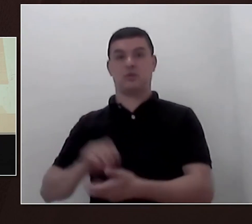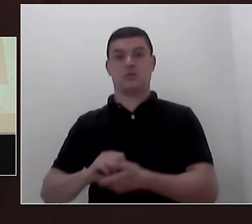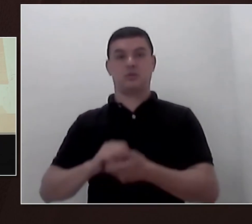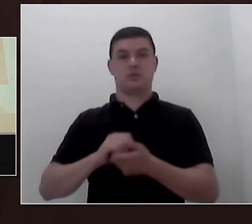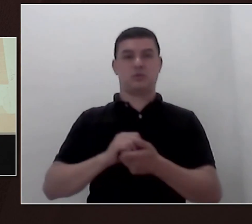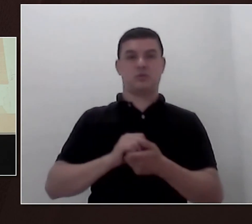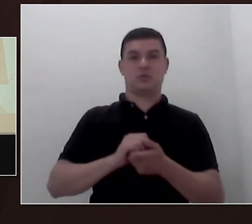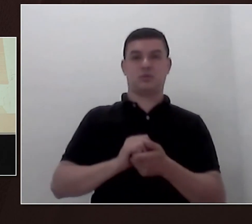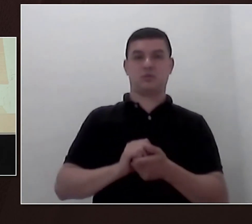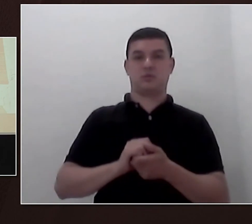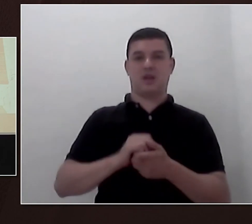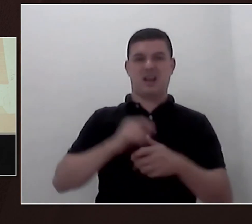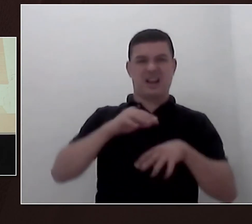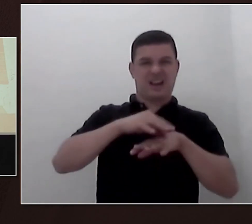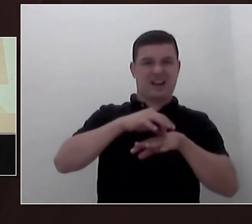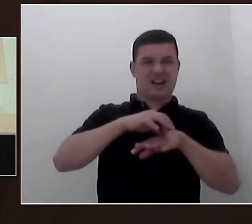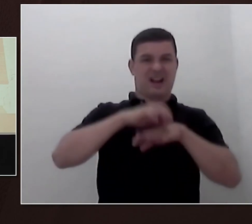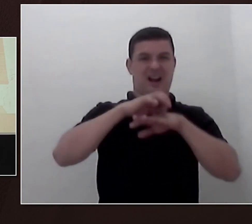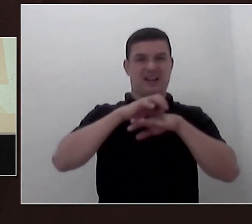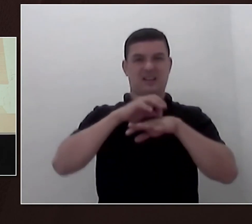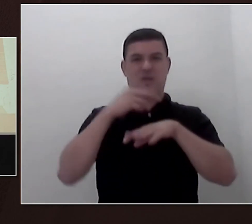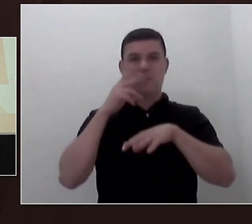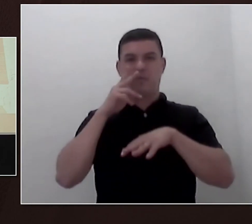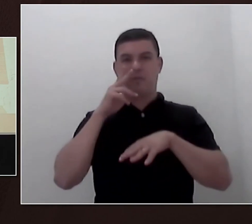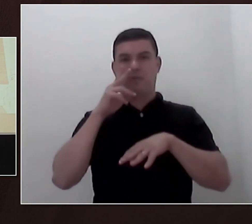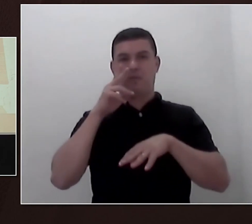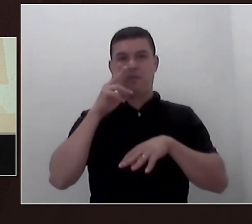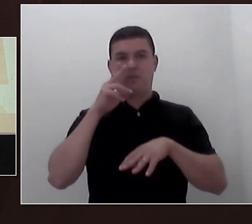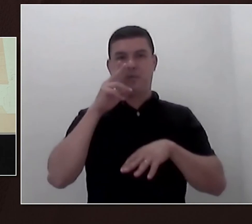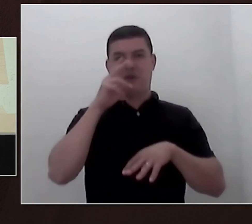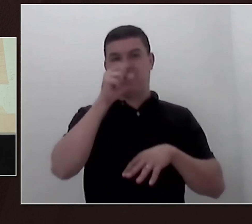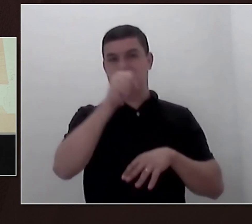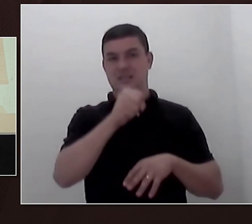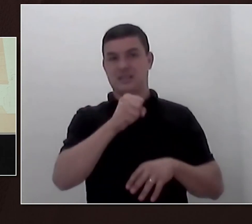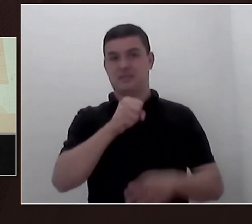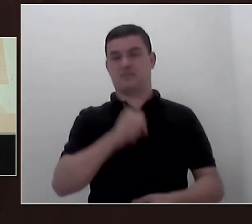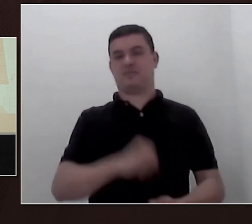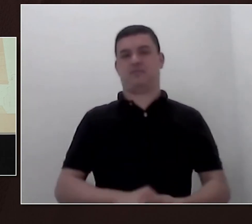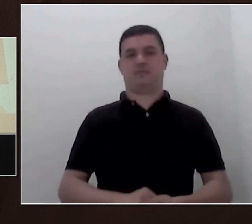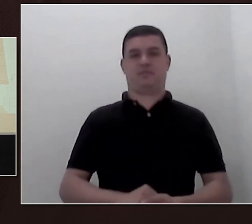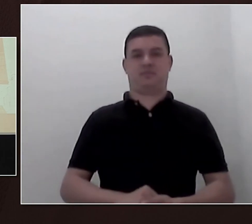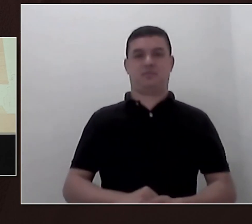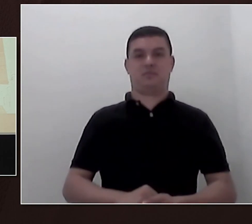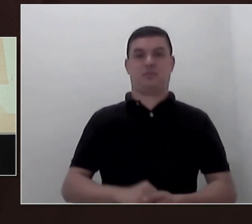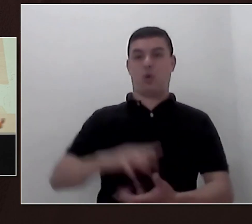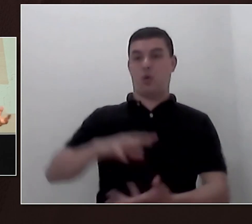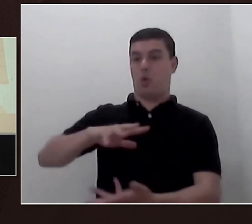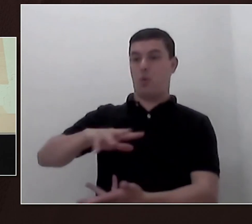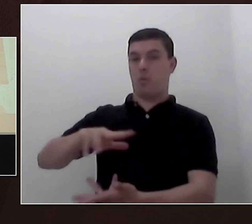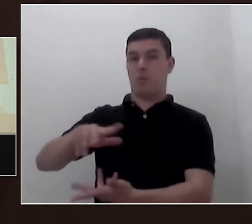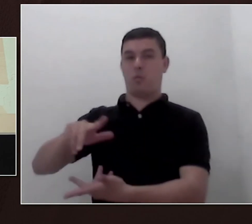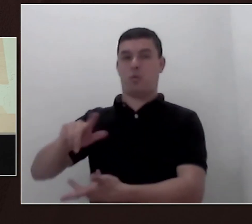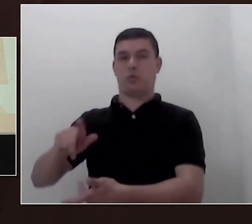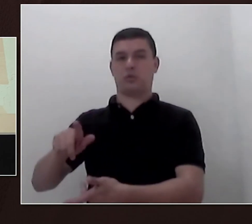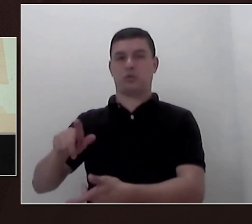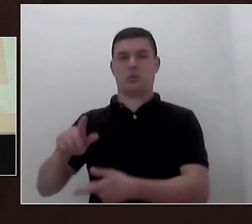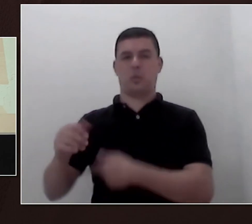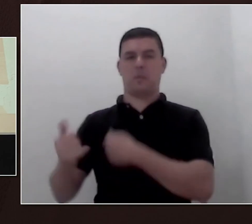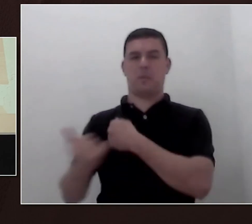da carne, que é essa. Por isso que o mundo é a munição, é a ferramenta que Satanás